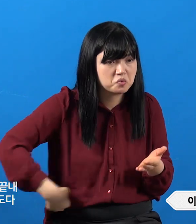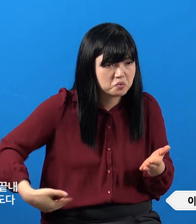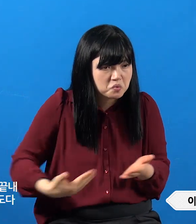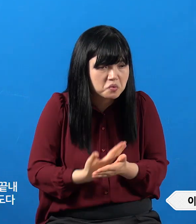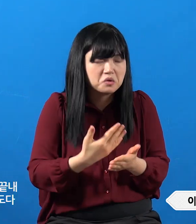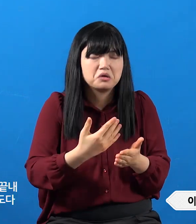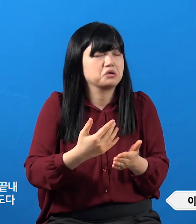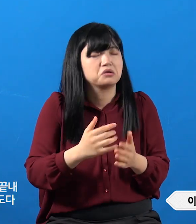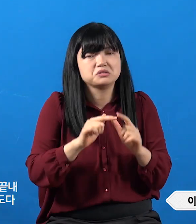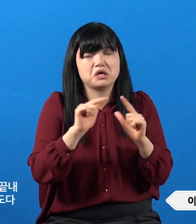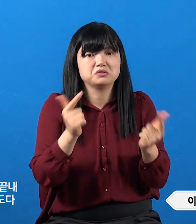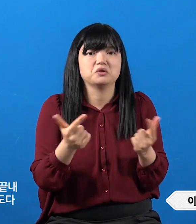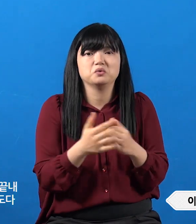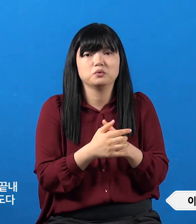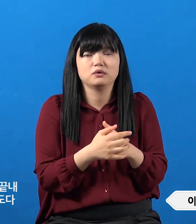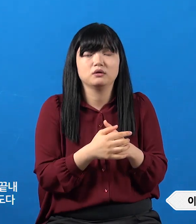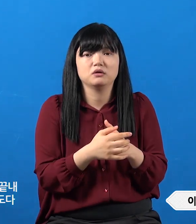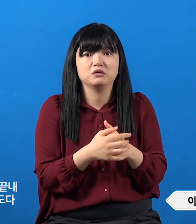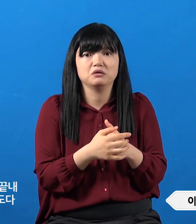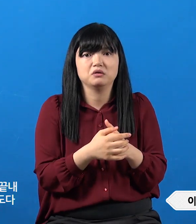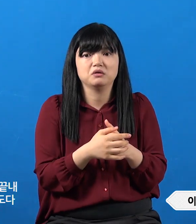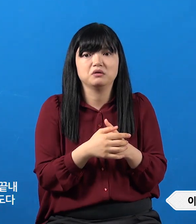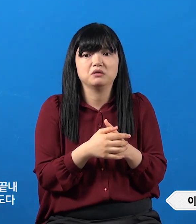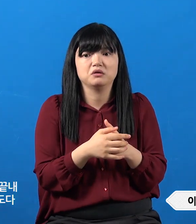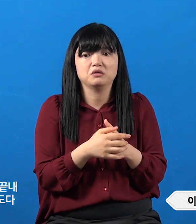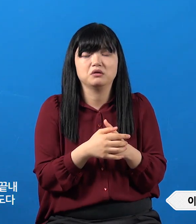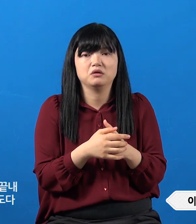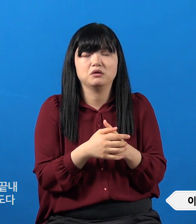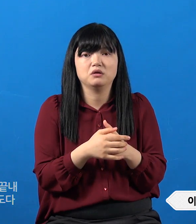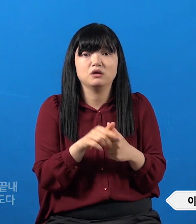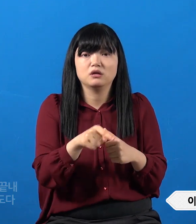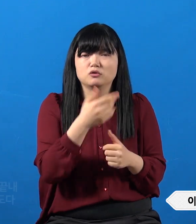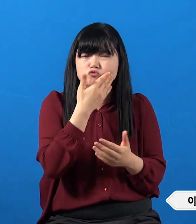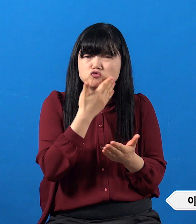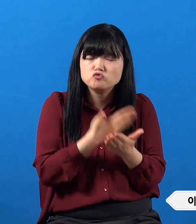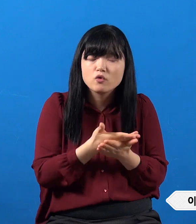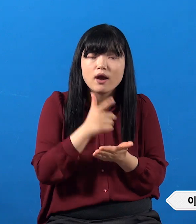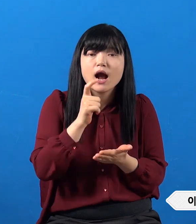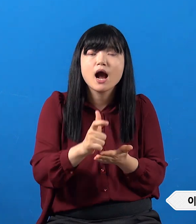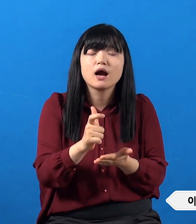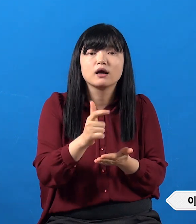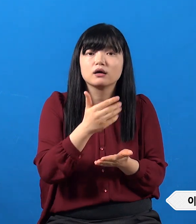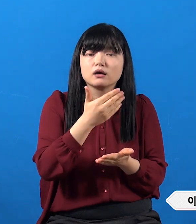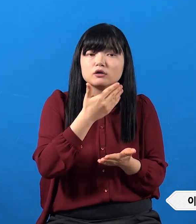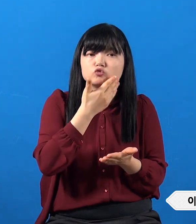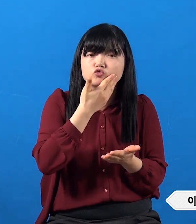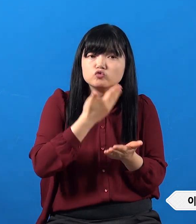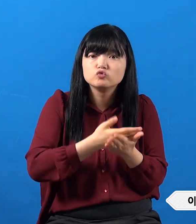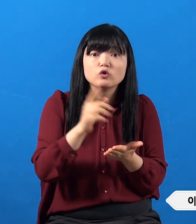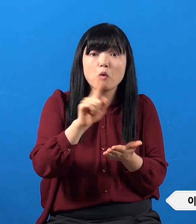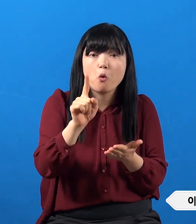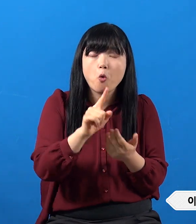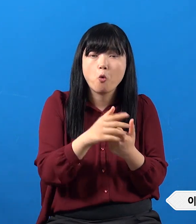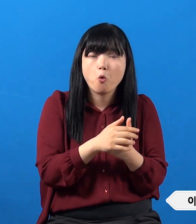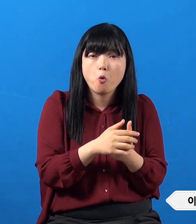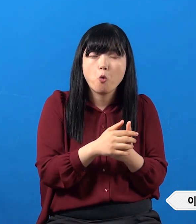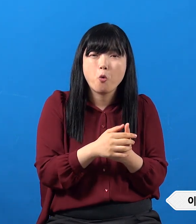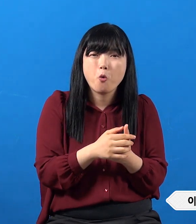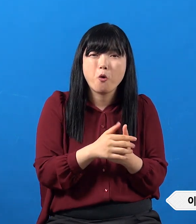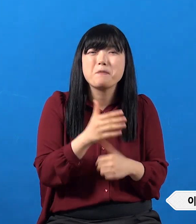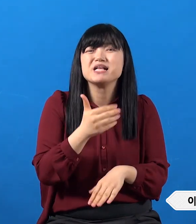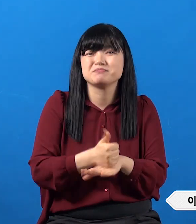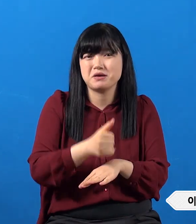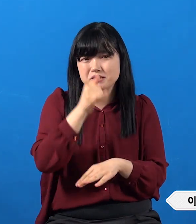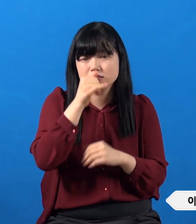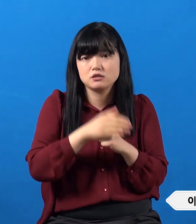뉘우치지 아니하였도다. 여기서 가장 중요했던 강조가 뭡니까? 중요한 강조는 항상